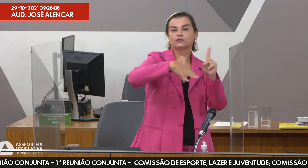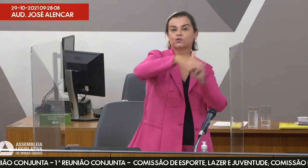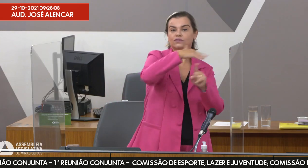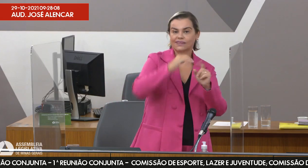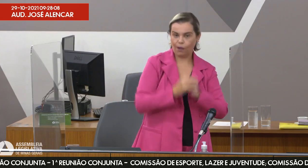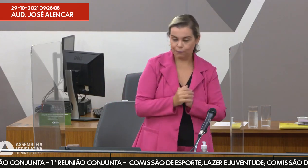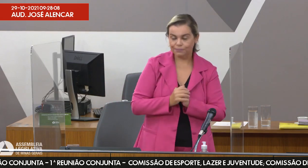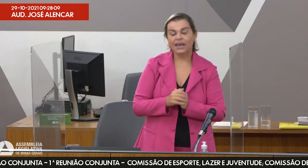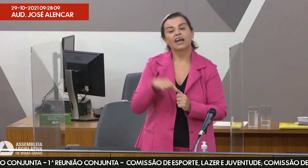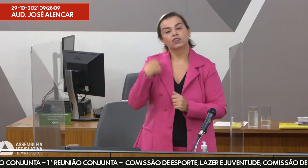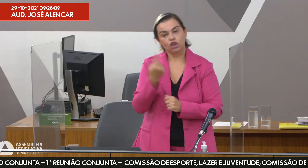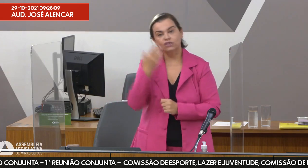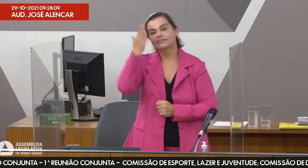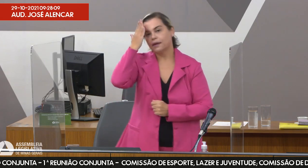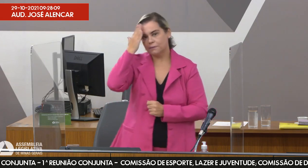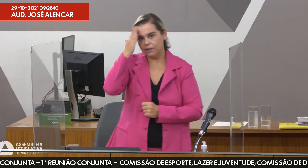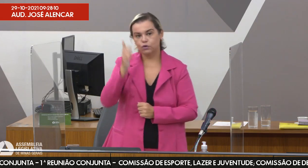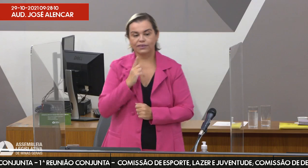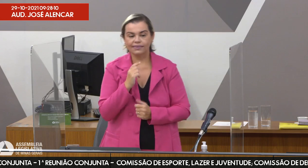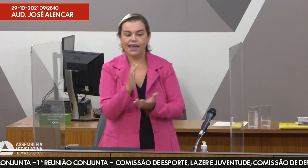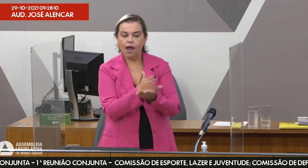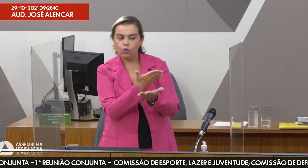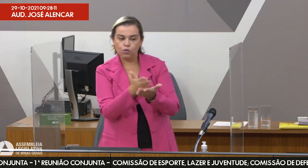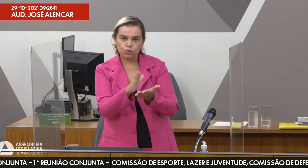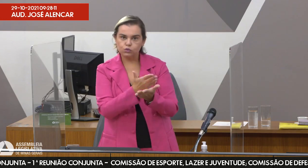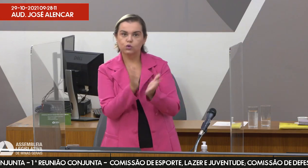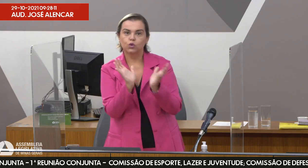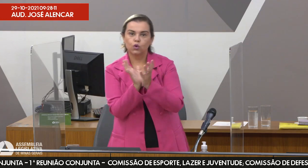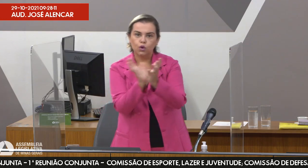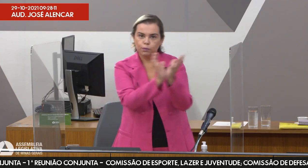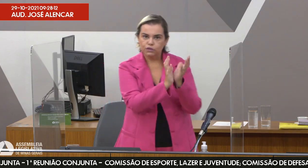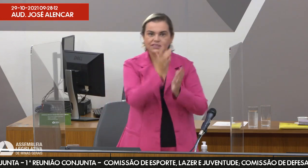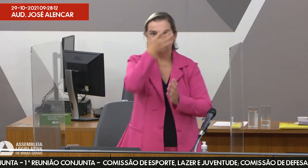aos medicamentos, ao tratamento, mas nós sabemos